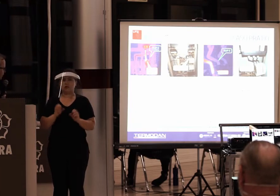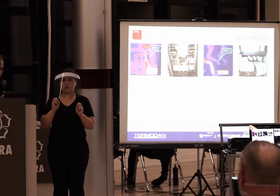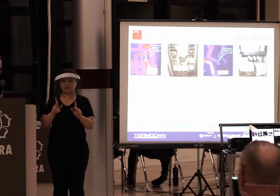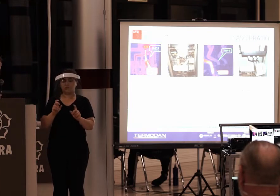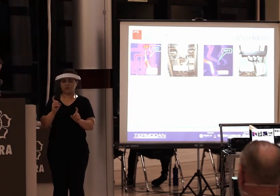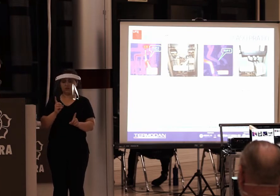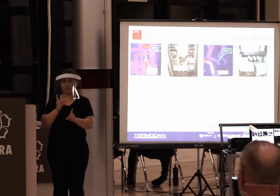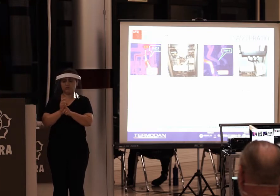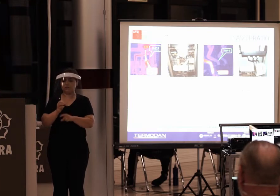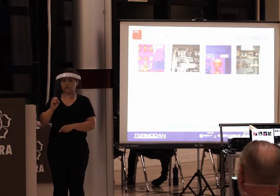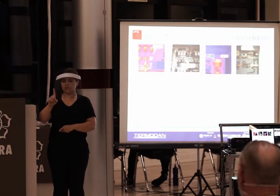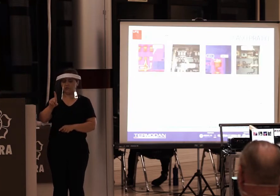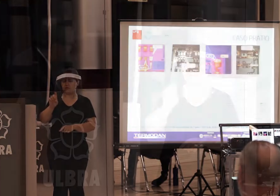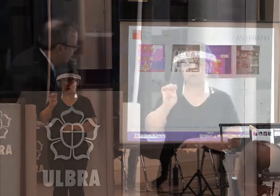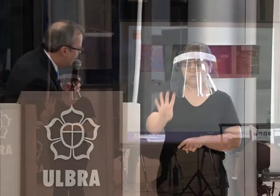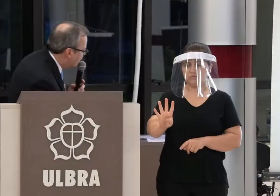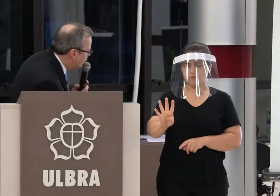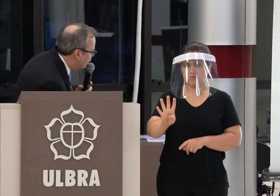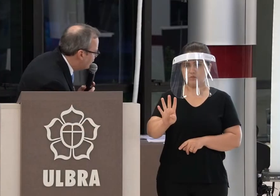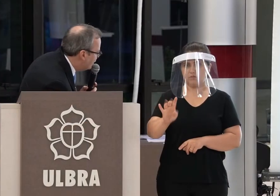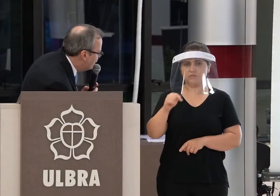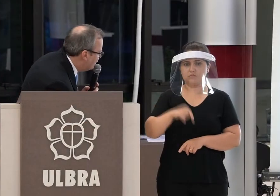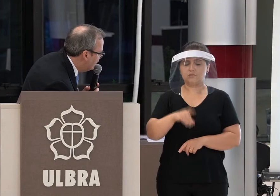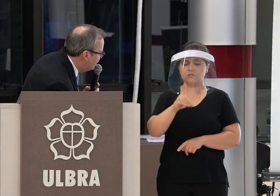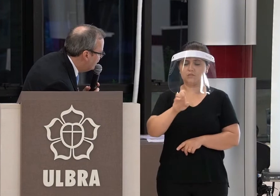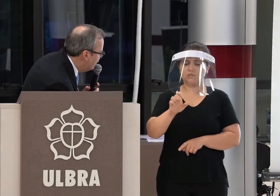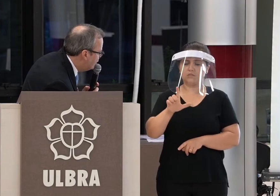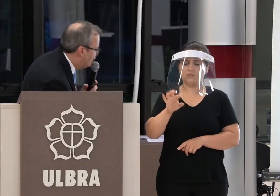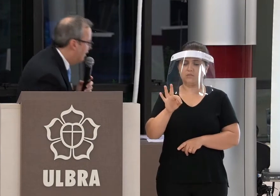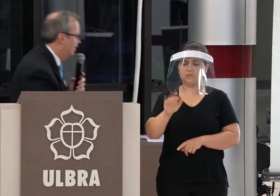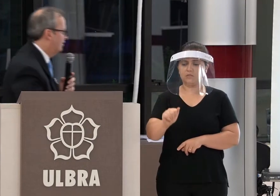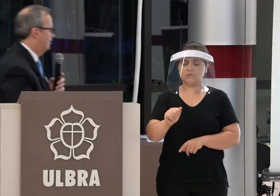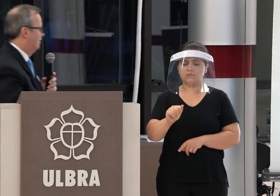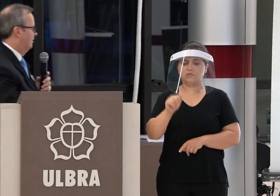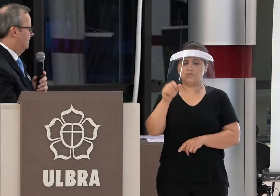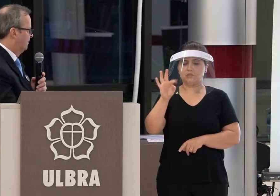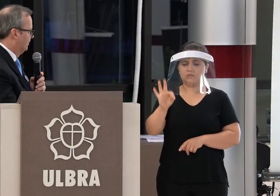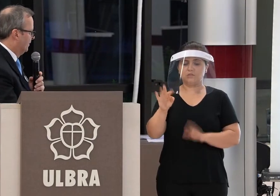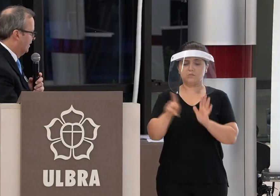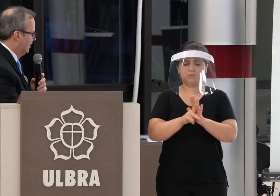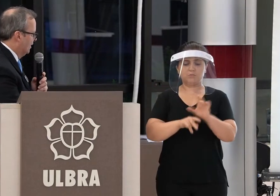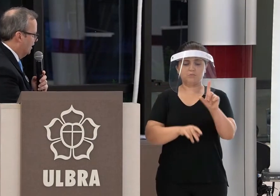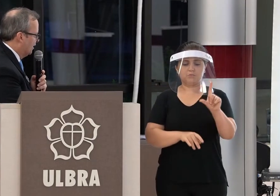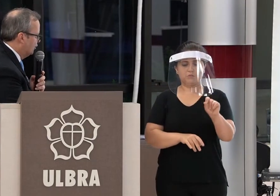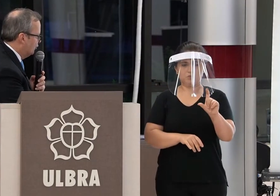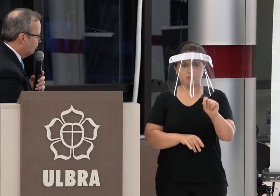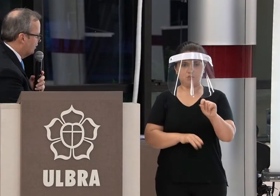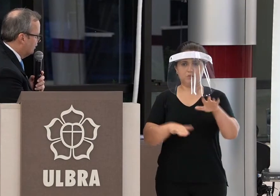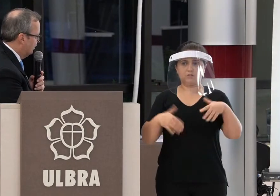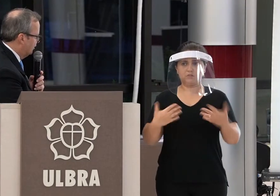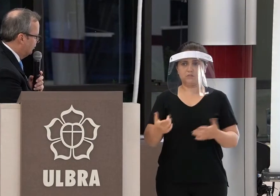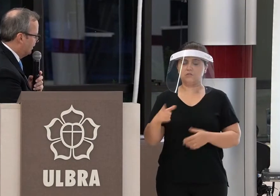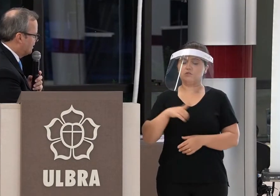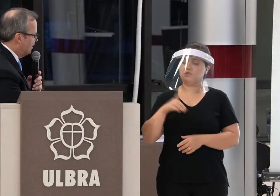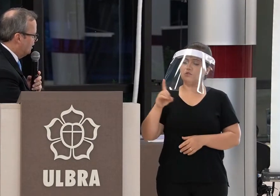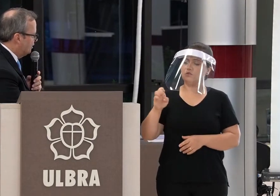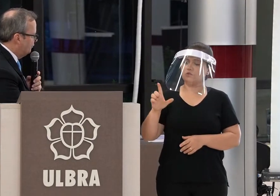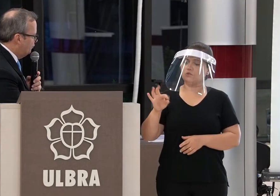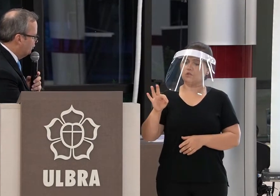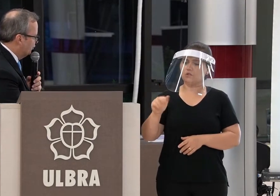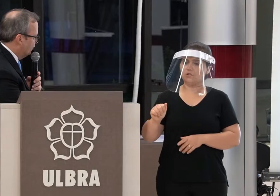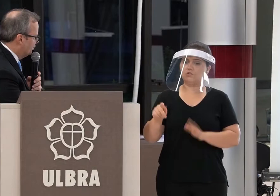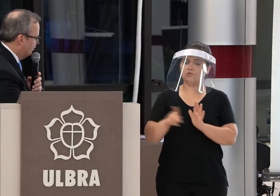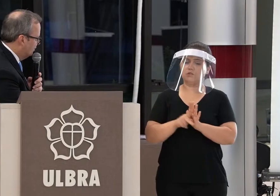é o ΔT de 14, aqui o ΔT é de 10. Aqui o ΔT para série